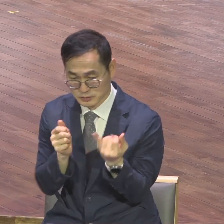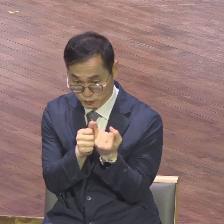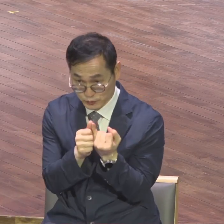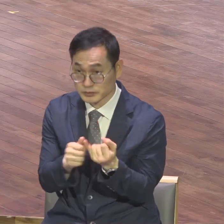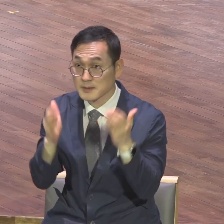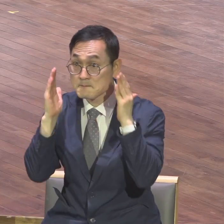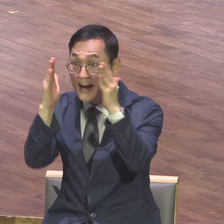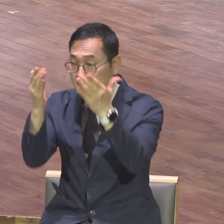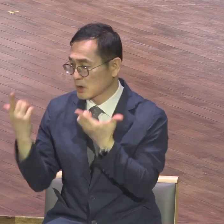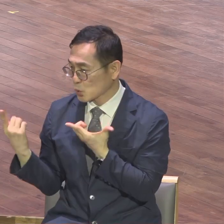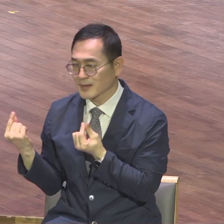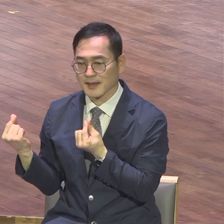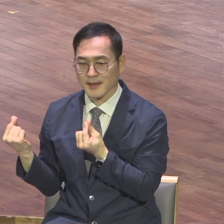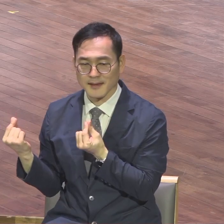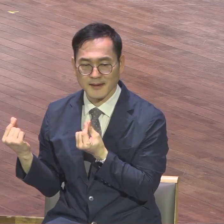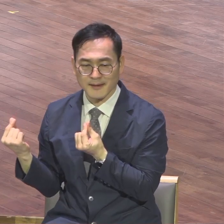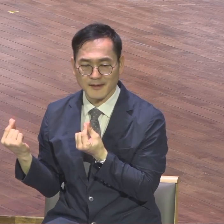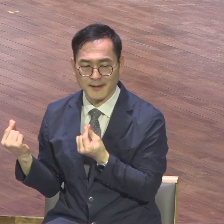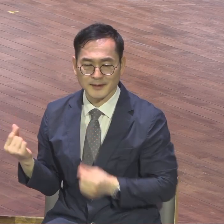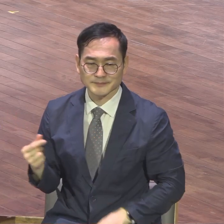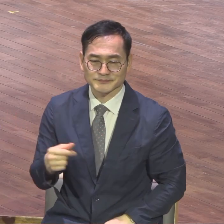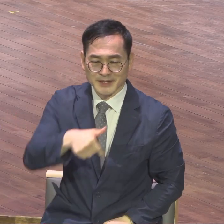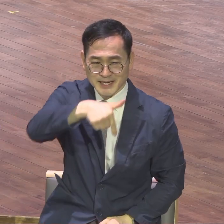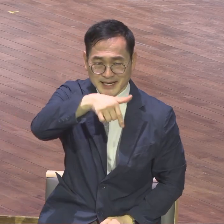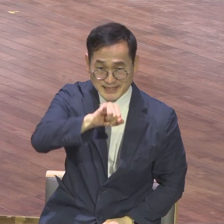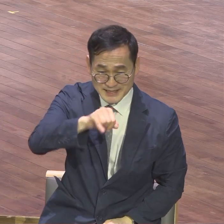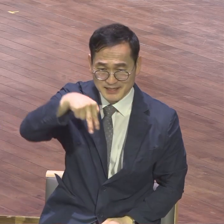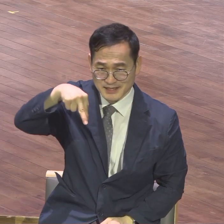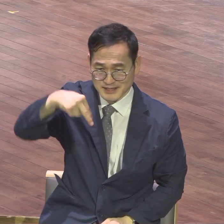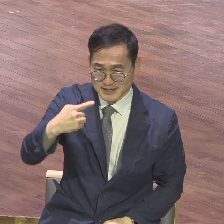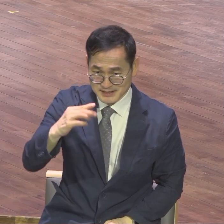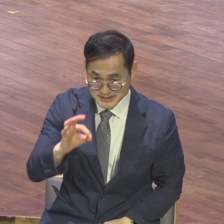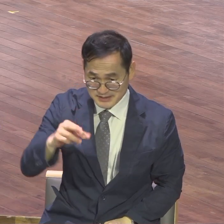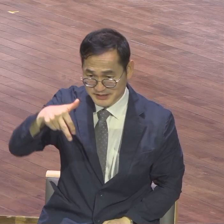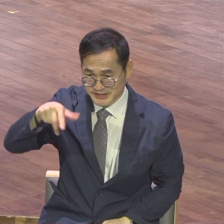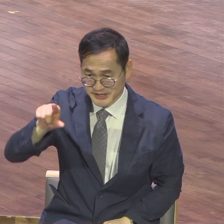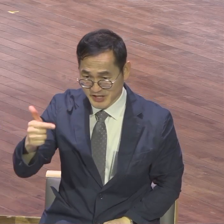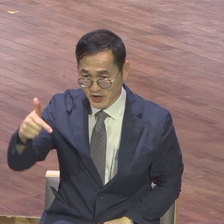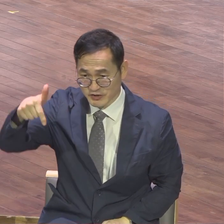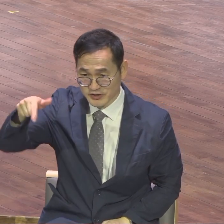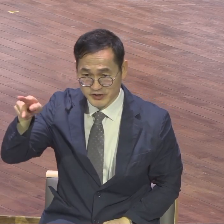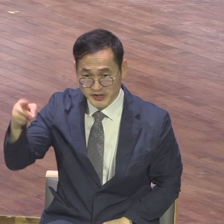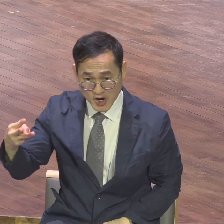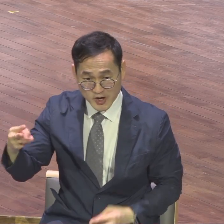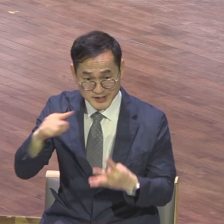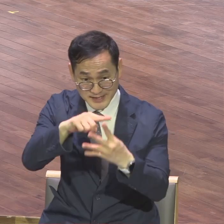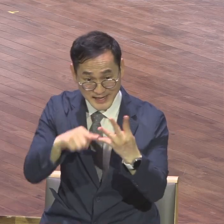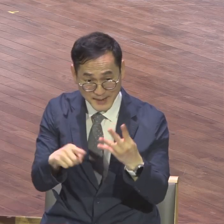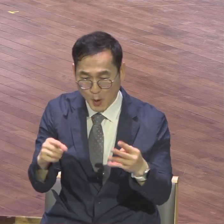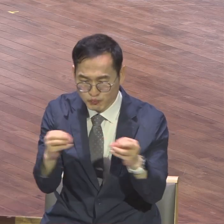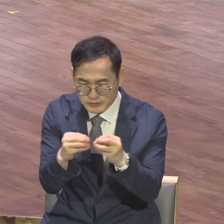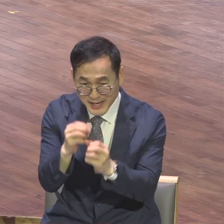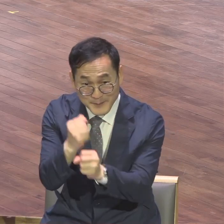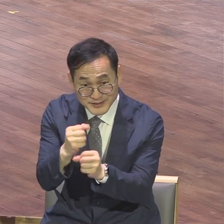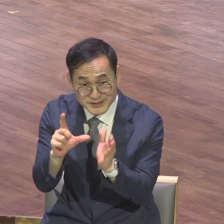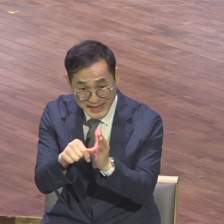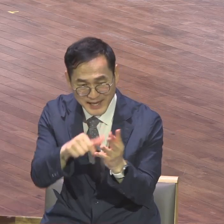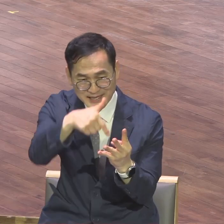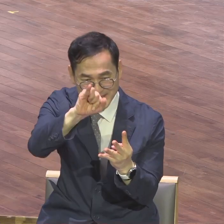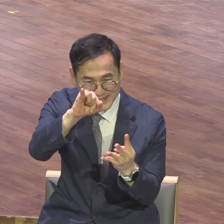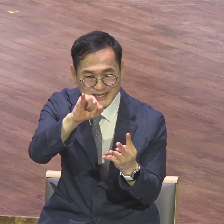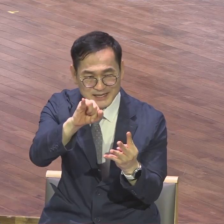기, 성, 전, 결이란 말이 있습니다. 이 무슨 말인가 하면요, 글을 짓는